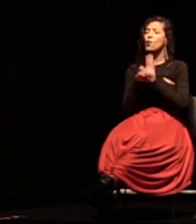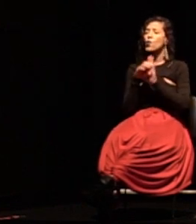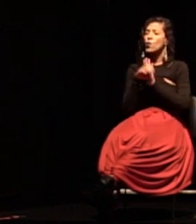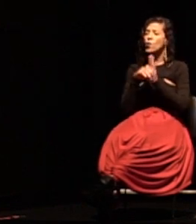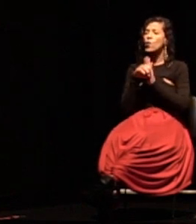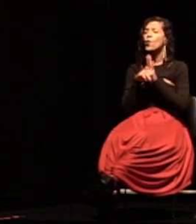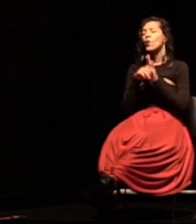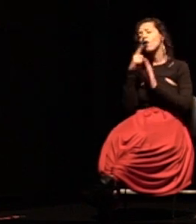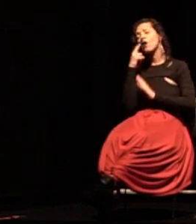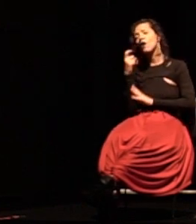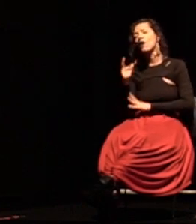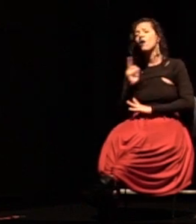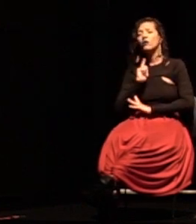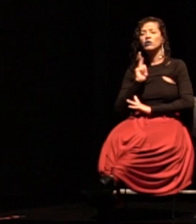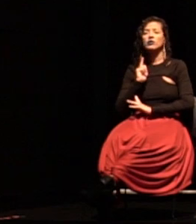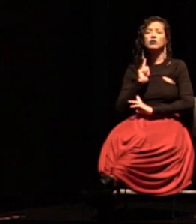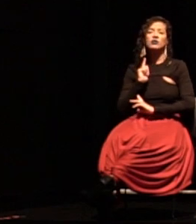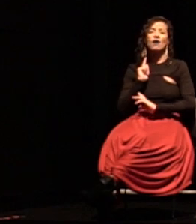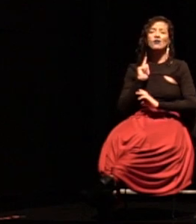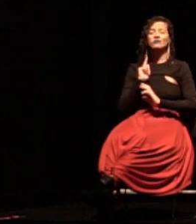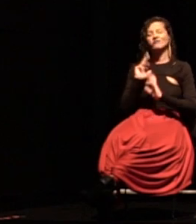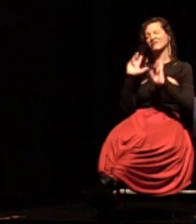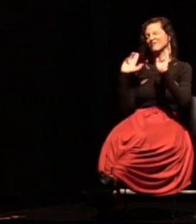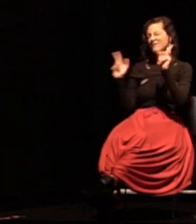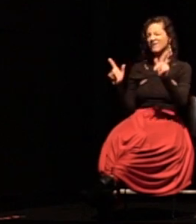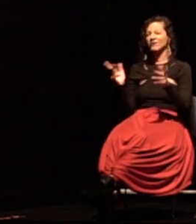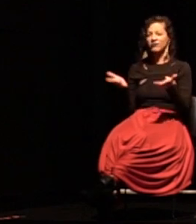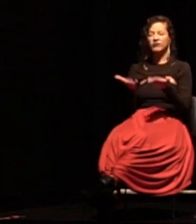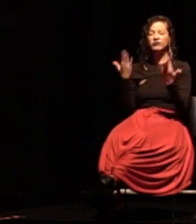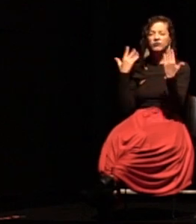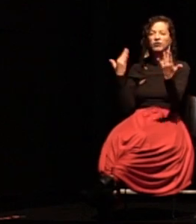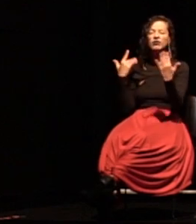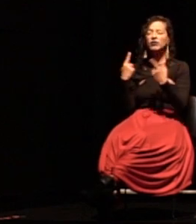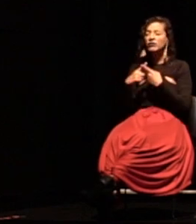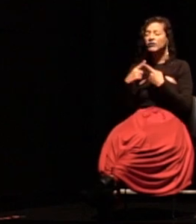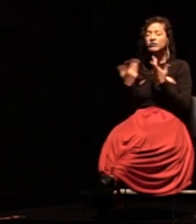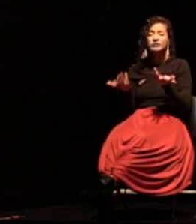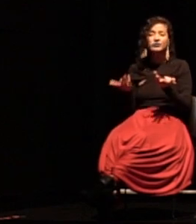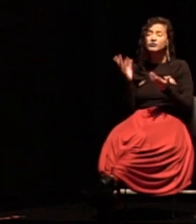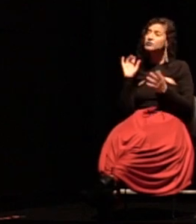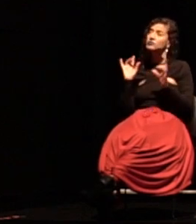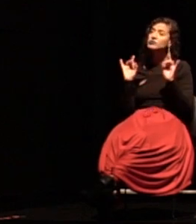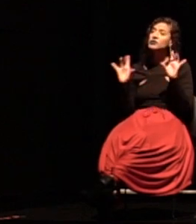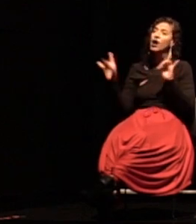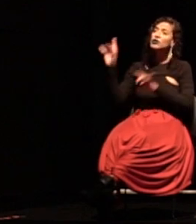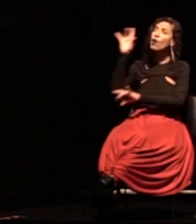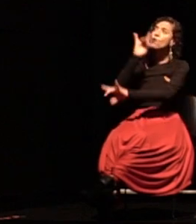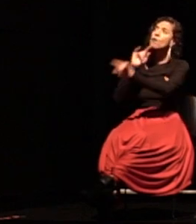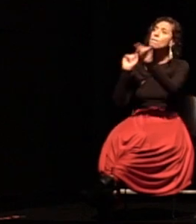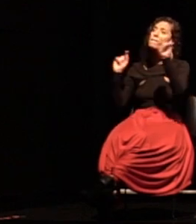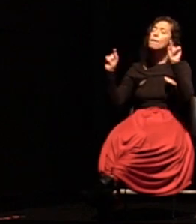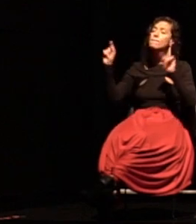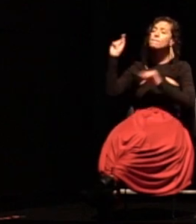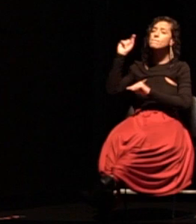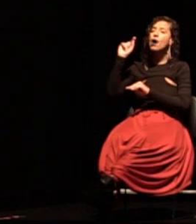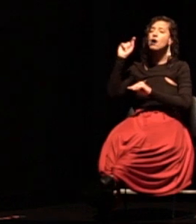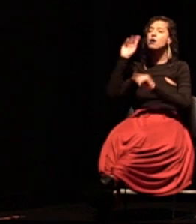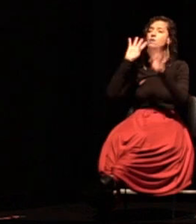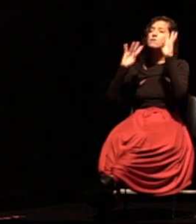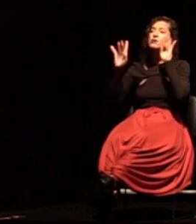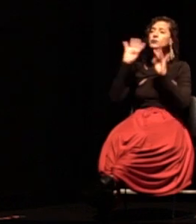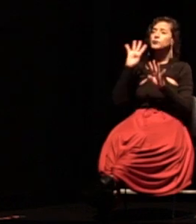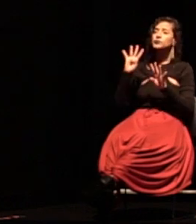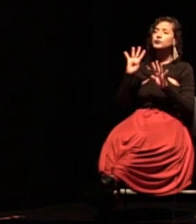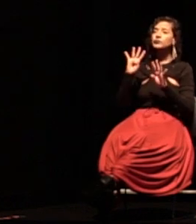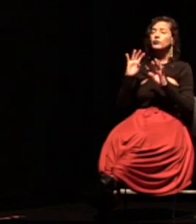de coletivo, que difere um pouco do atual, porque cada uma num lugar, cada uma no pensar, cada uma numa